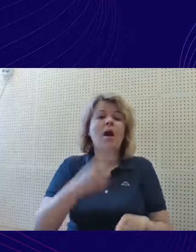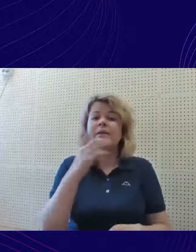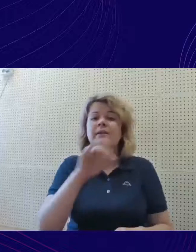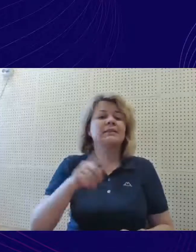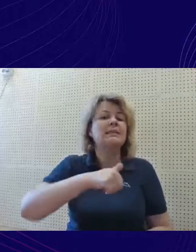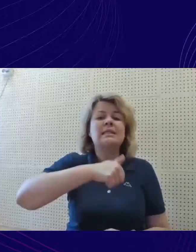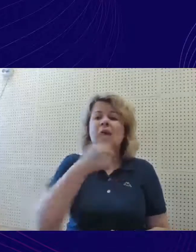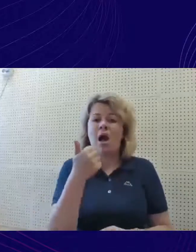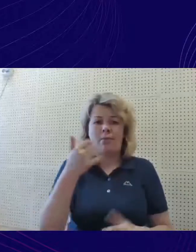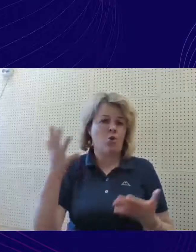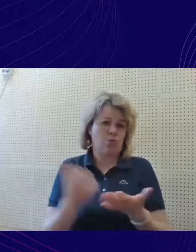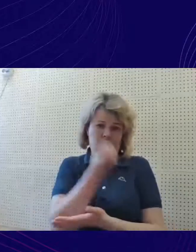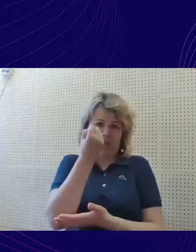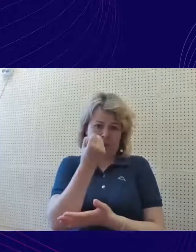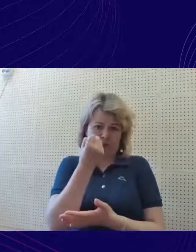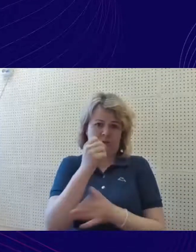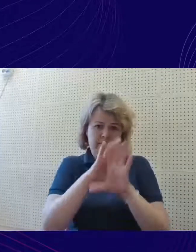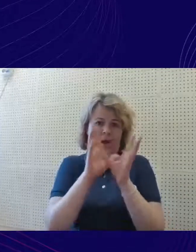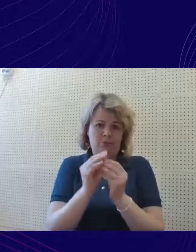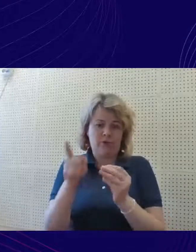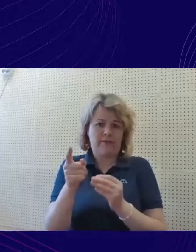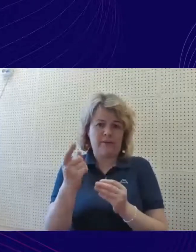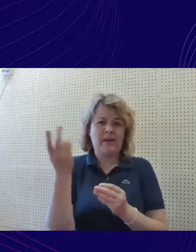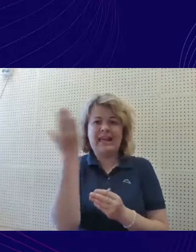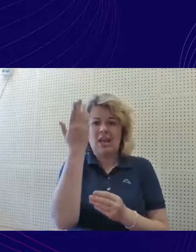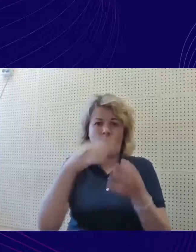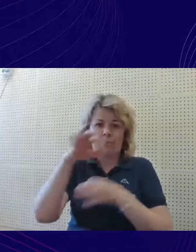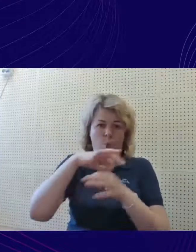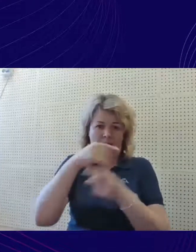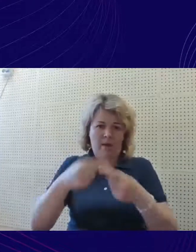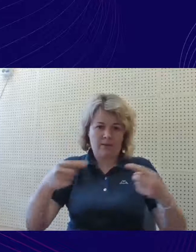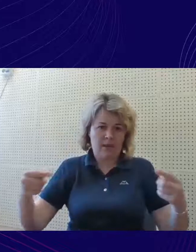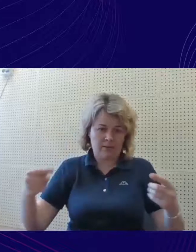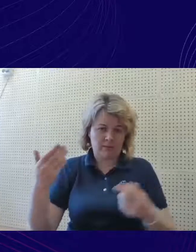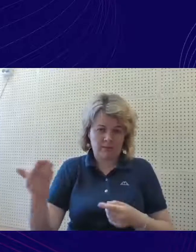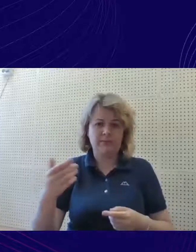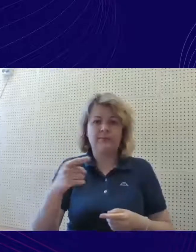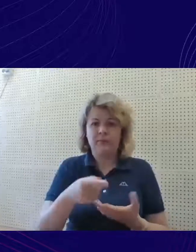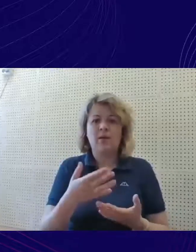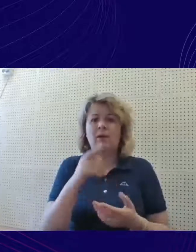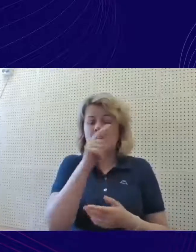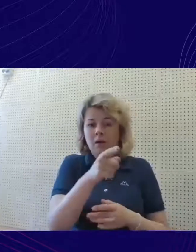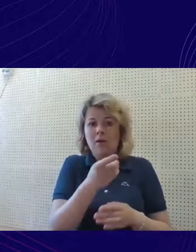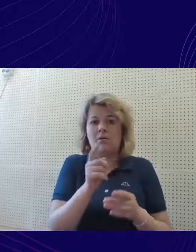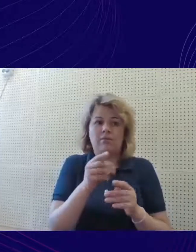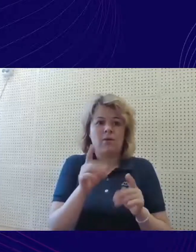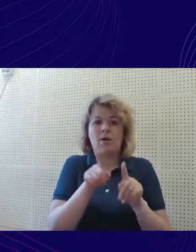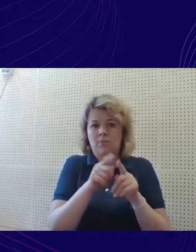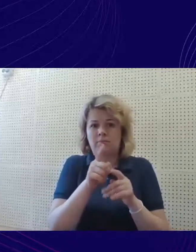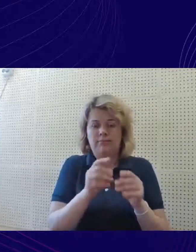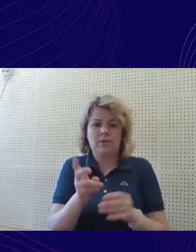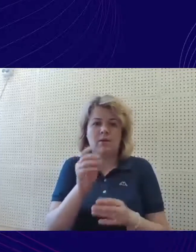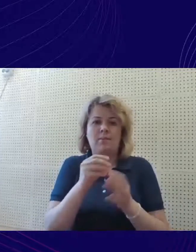в киноиндустрии проектов. Мало того, что он многократно окупил затраты, он